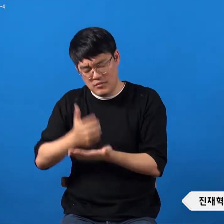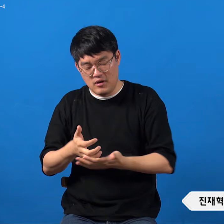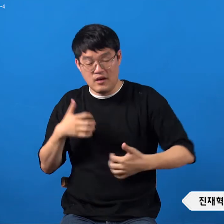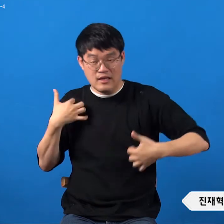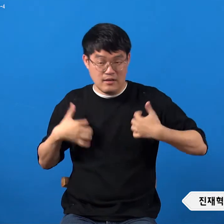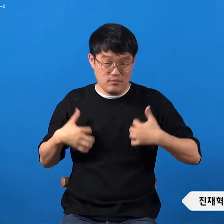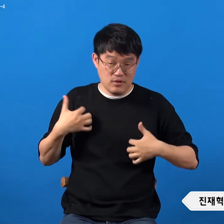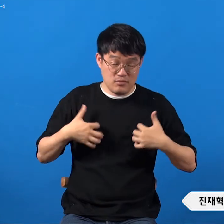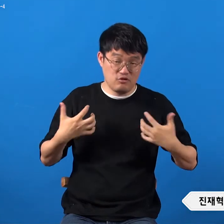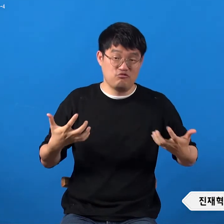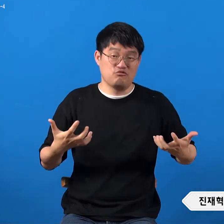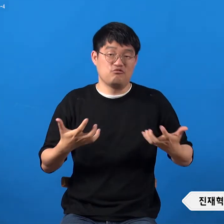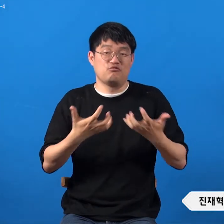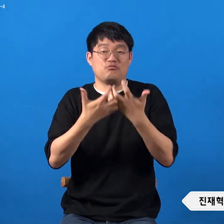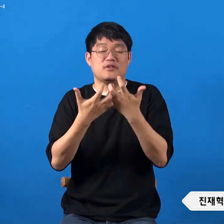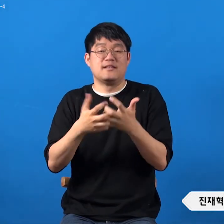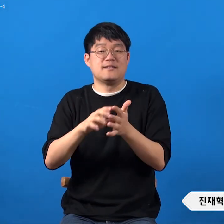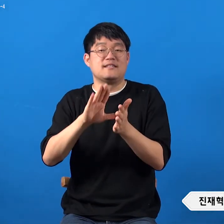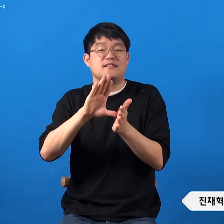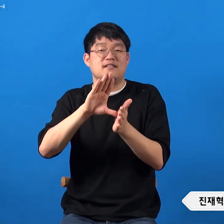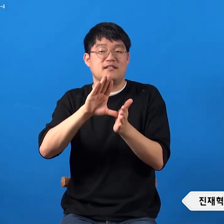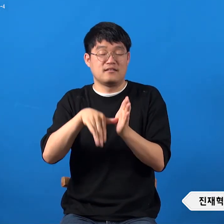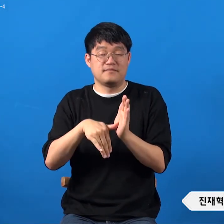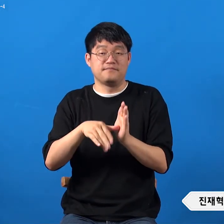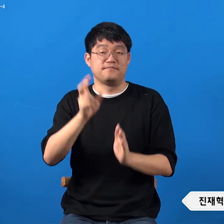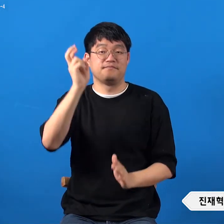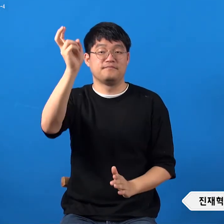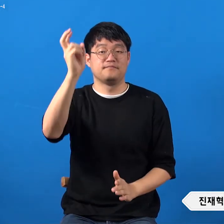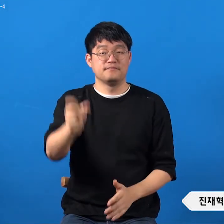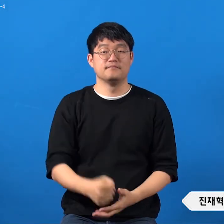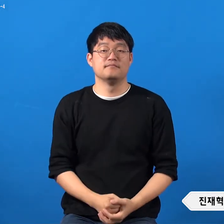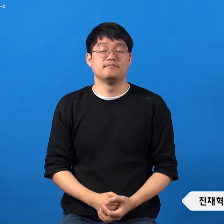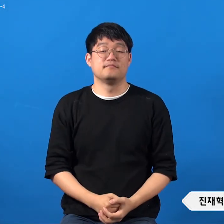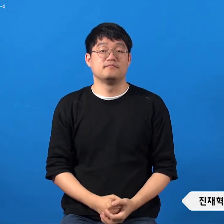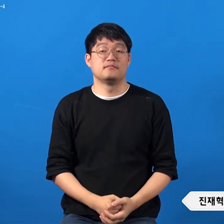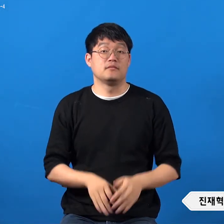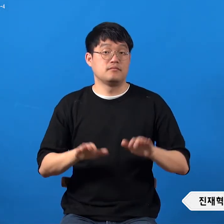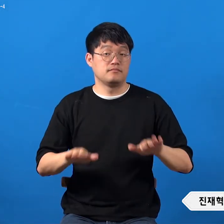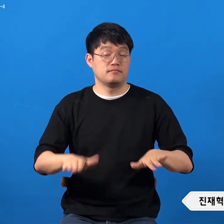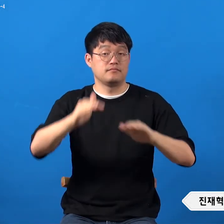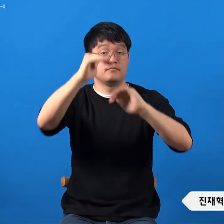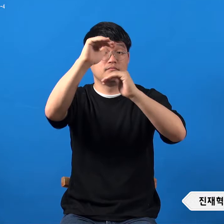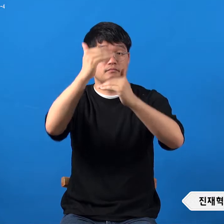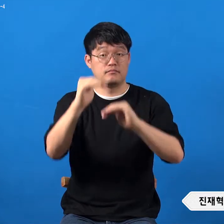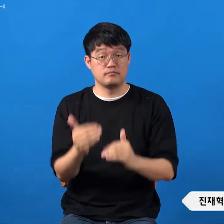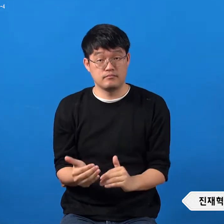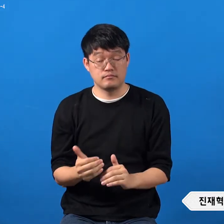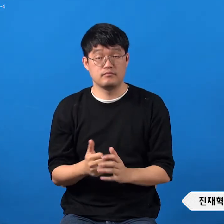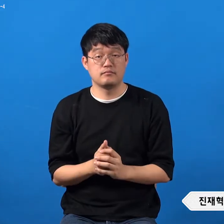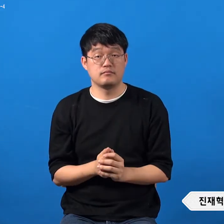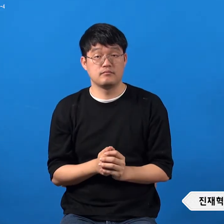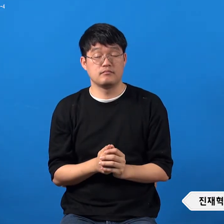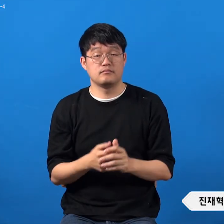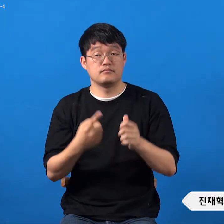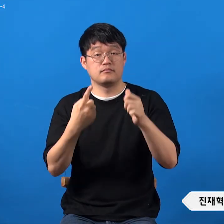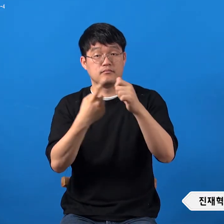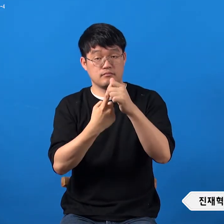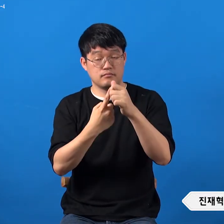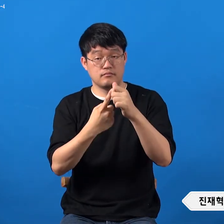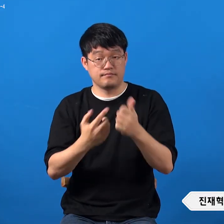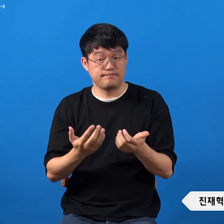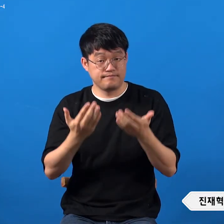감격과 감사와 기쁨이 넘치는 시간이 아닐 수 없습니다. 그런데 오늘 본문에